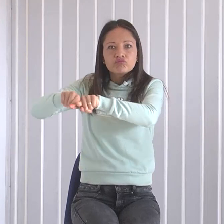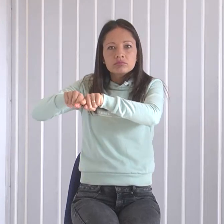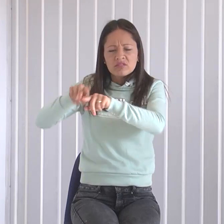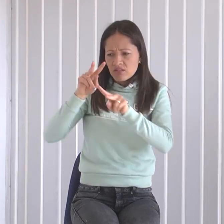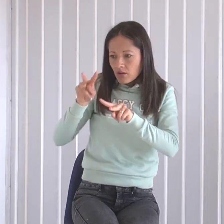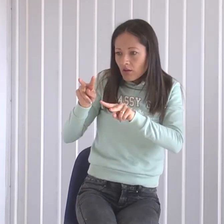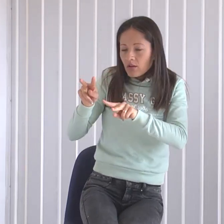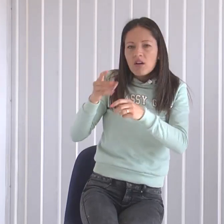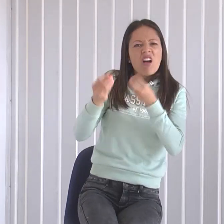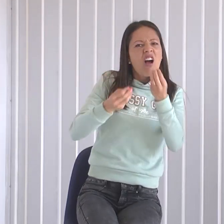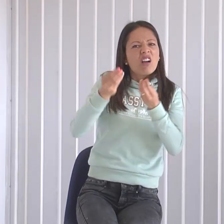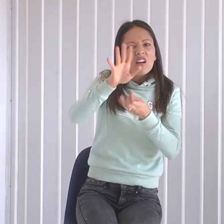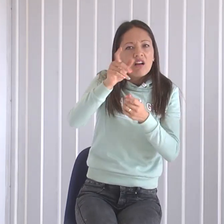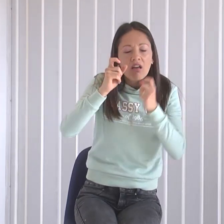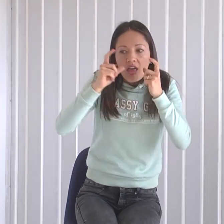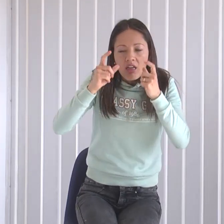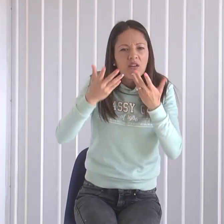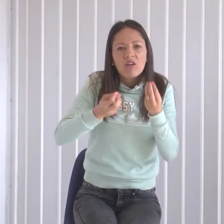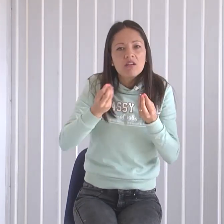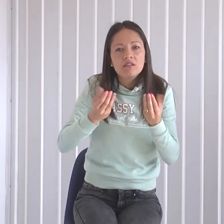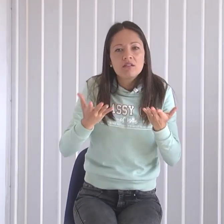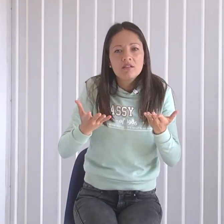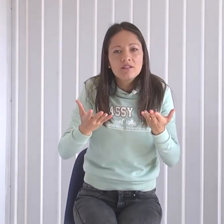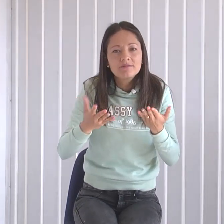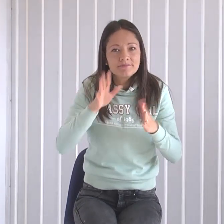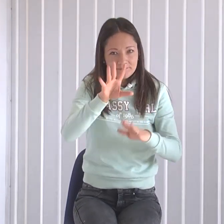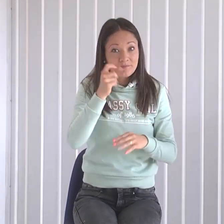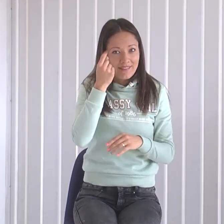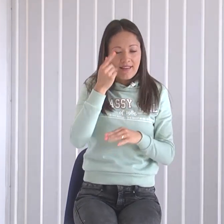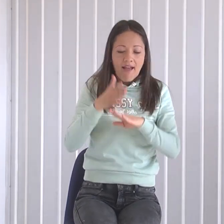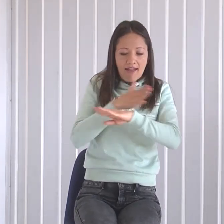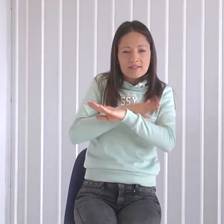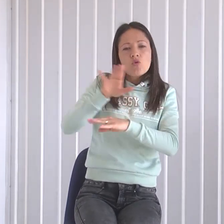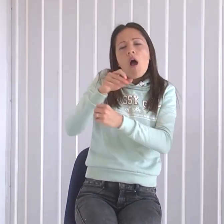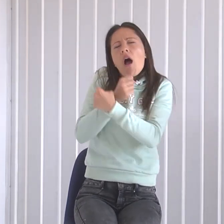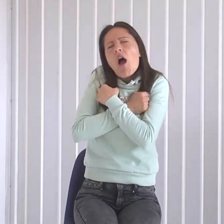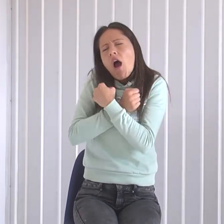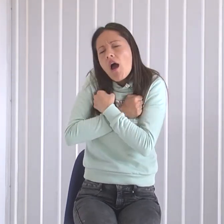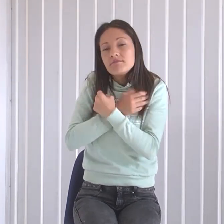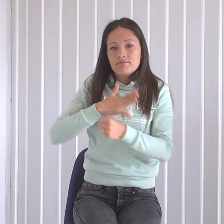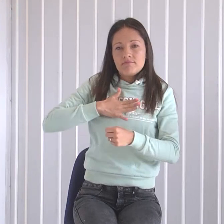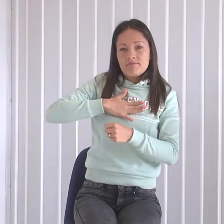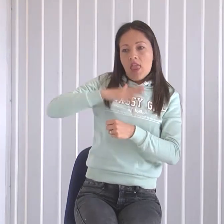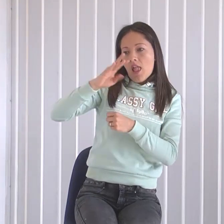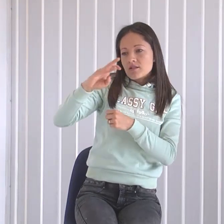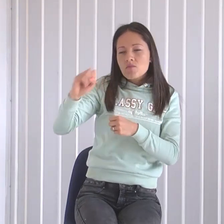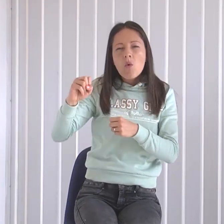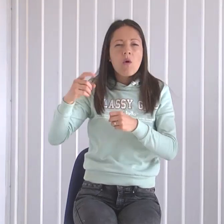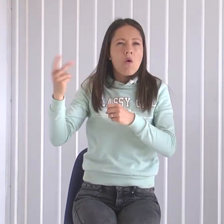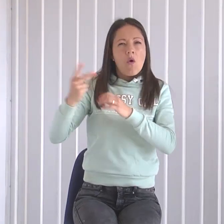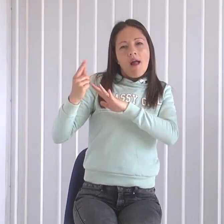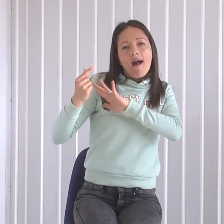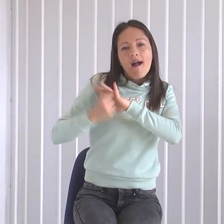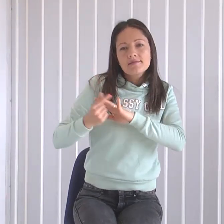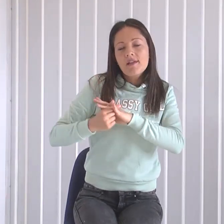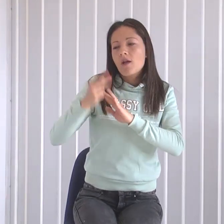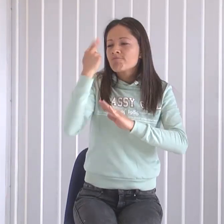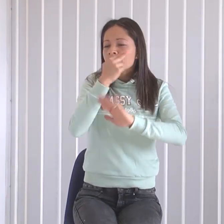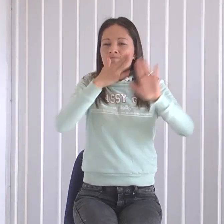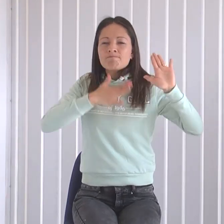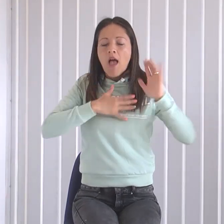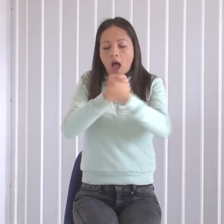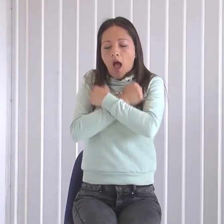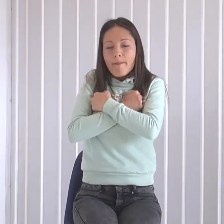¿Cuál sería su impresión? Entendiendo que usted le ama y que usted ha hecho pacto con ese ser para amarlo hasta